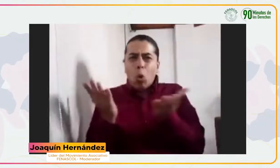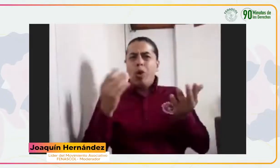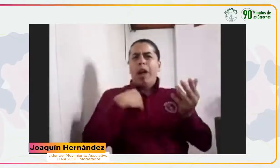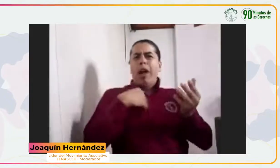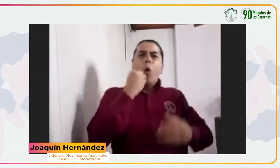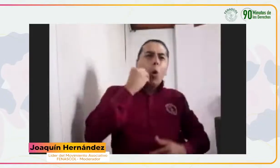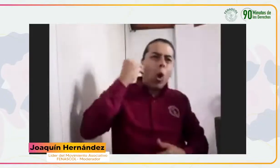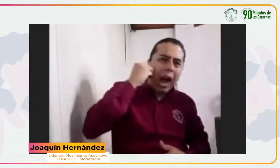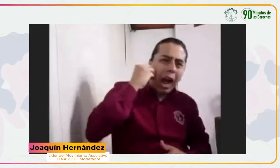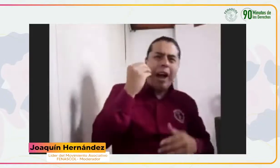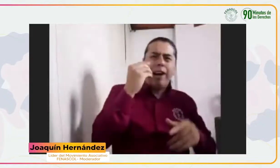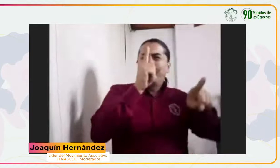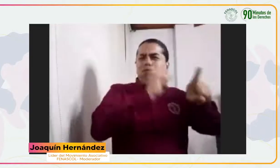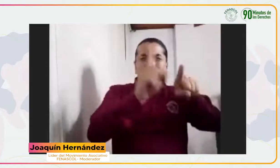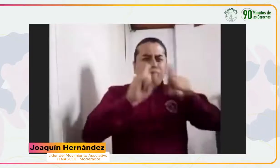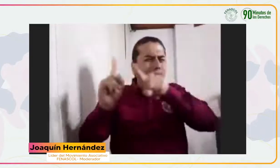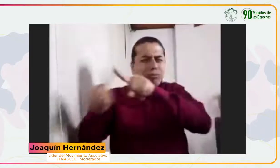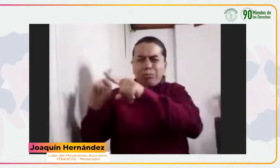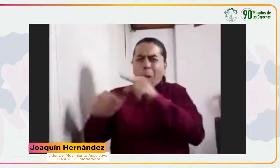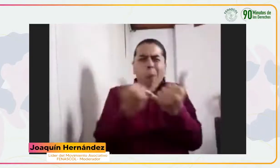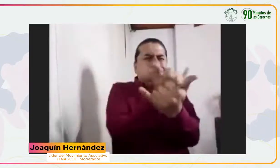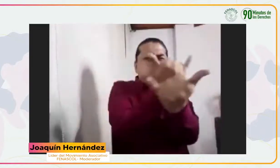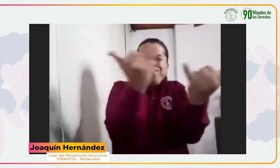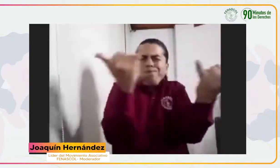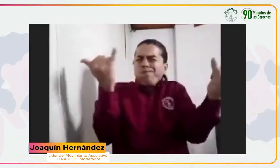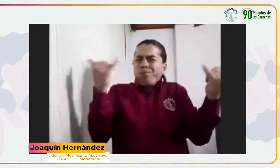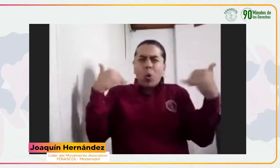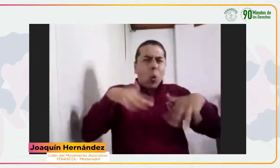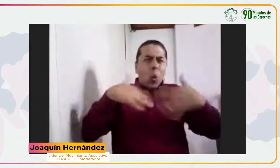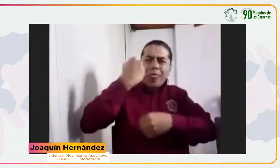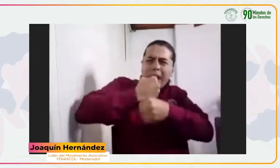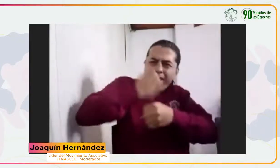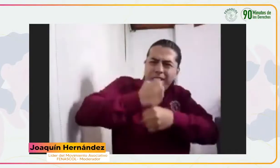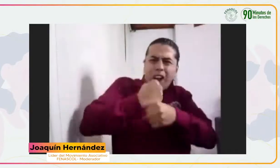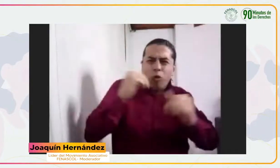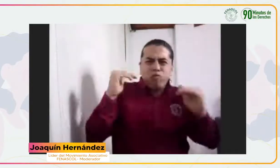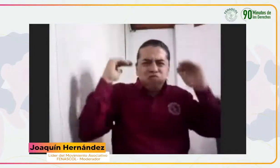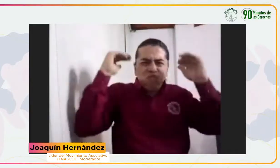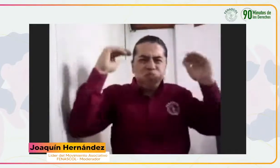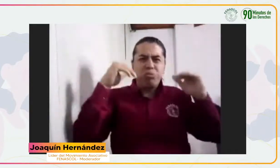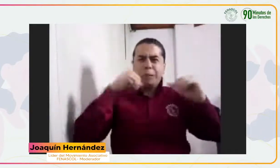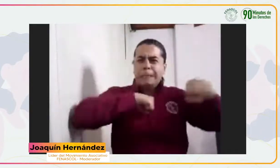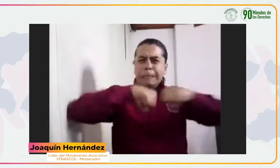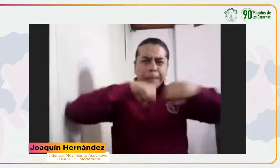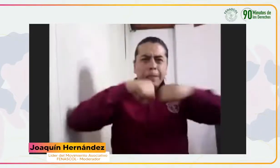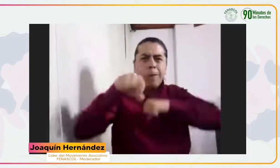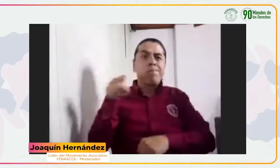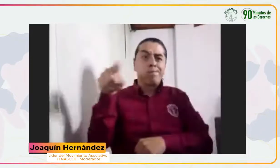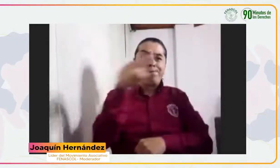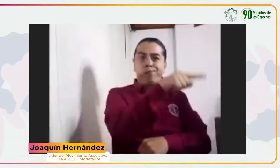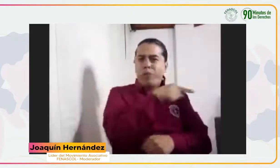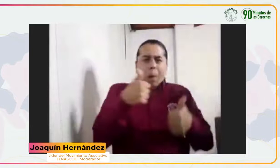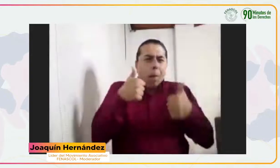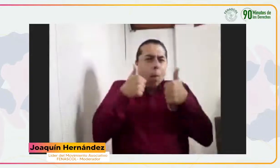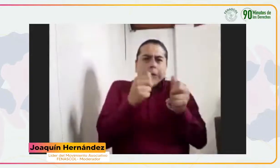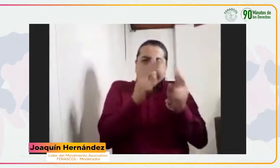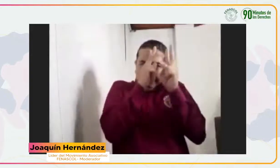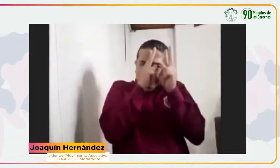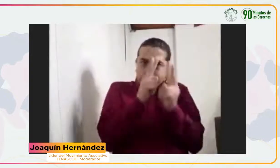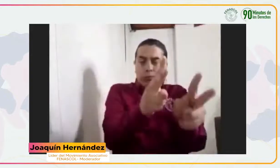perfil desde las organizaciones, desde el hogar, desde entidades, desde instituciones que han marcado